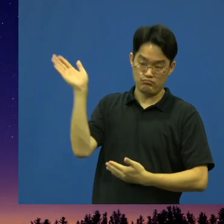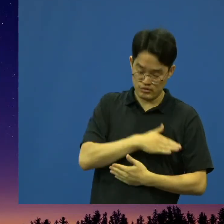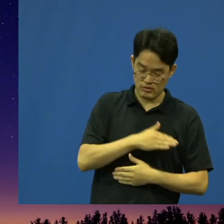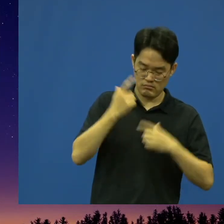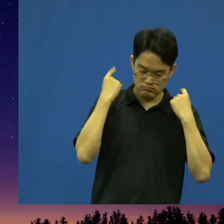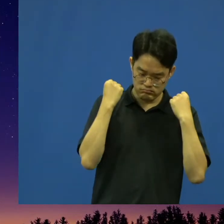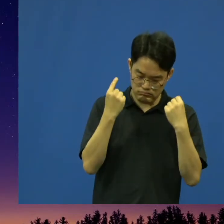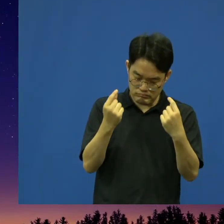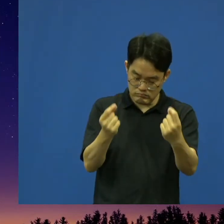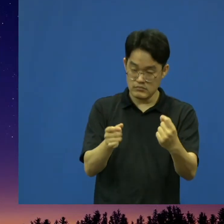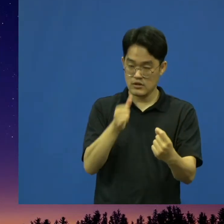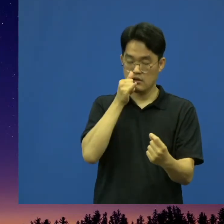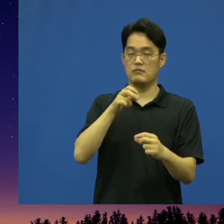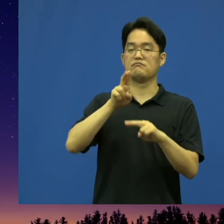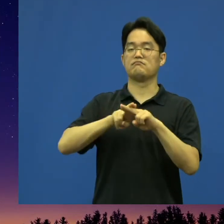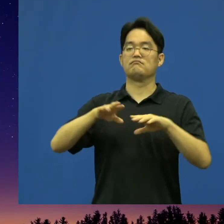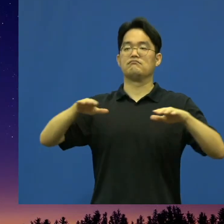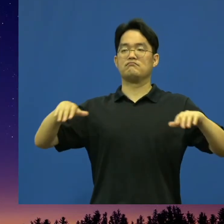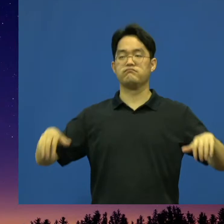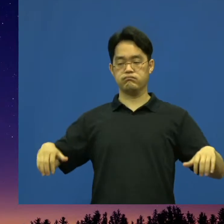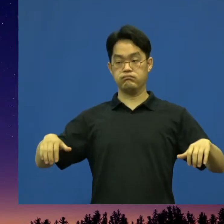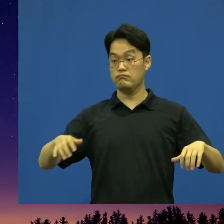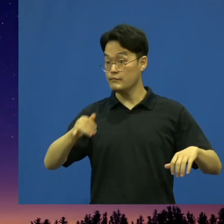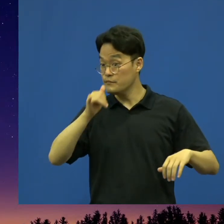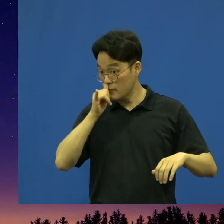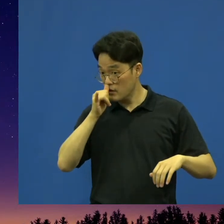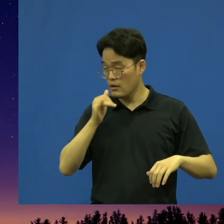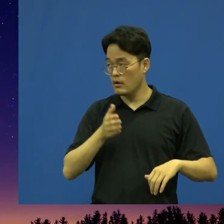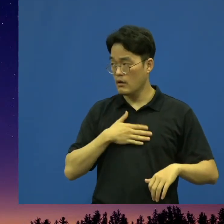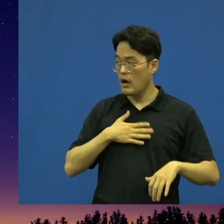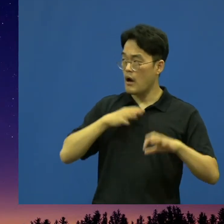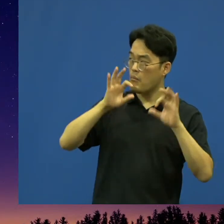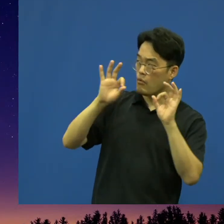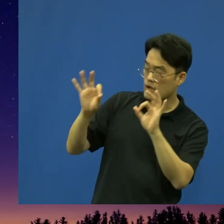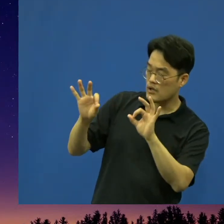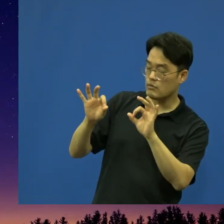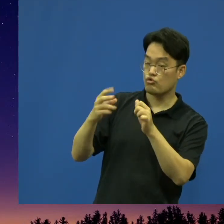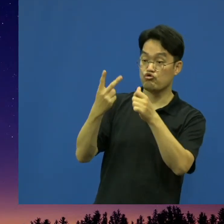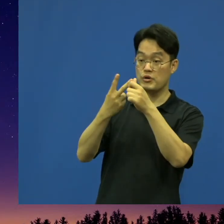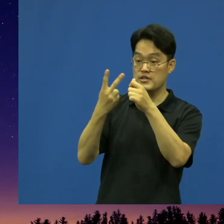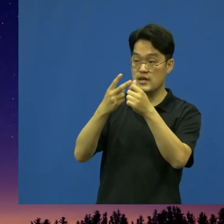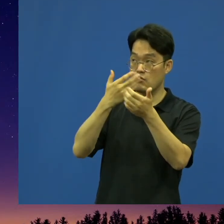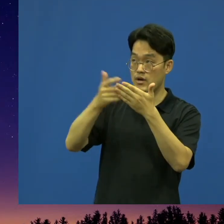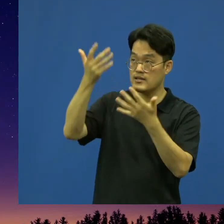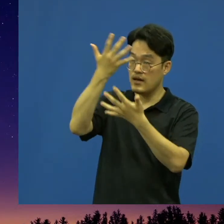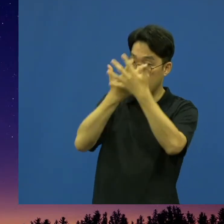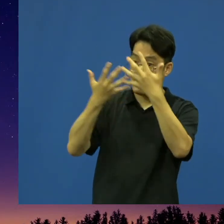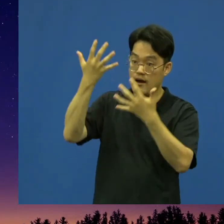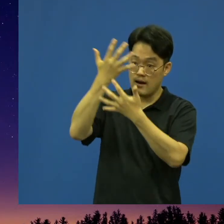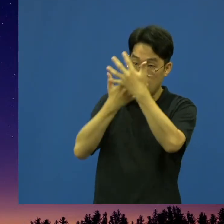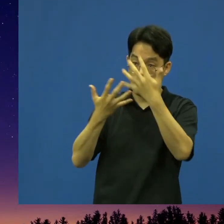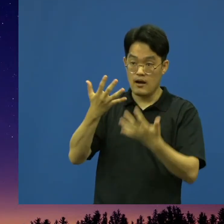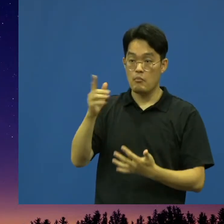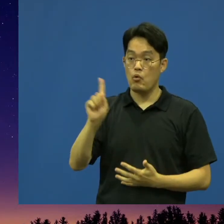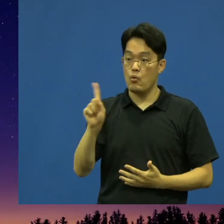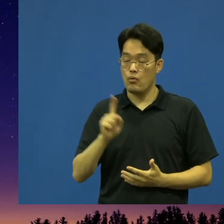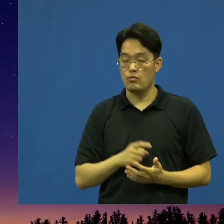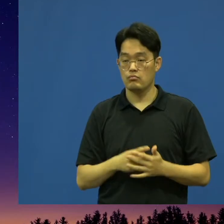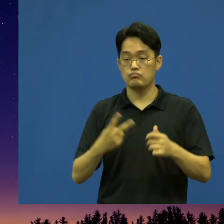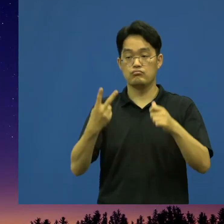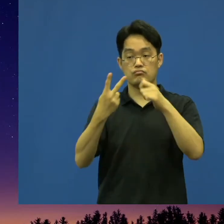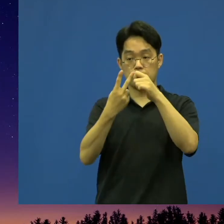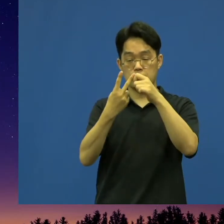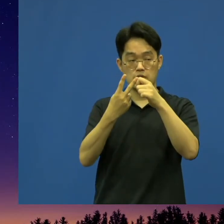좌정하셨는데, 내가 보니 하고 두 번째 환상이 등장하죠. 여러분이 두 번째 환상은